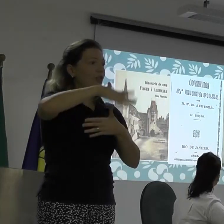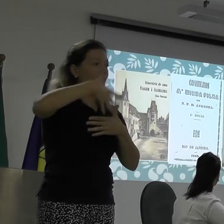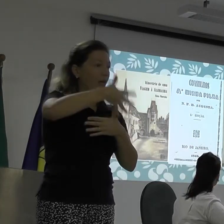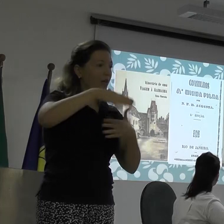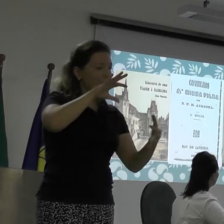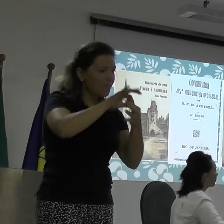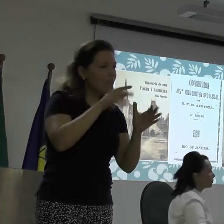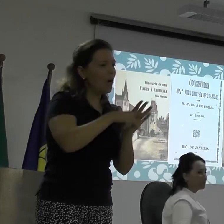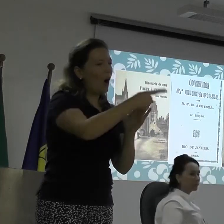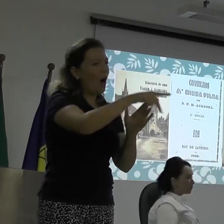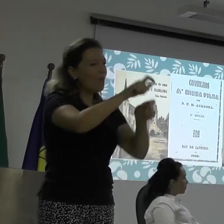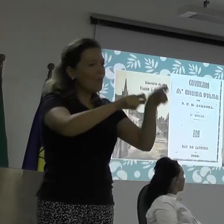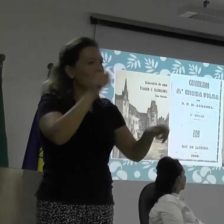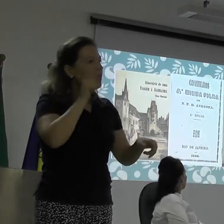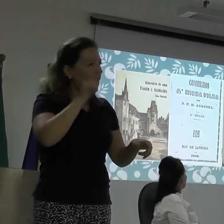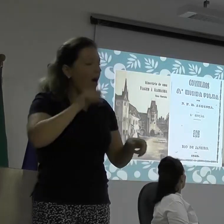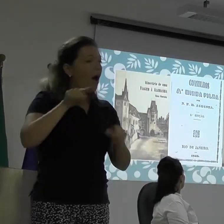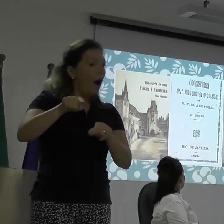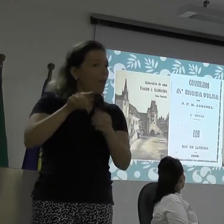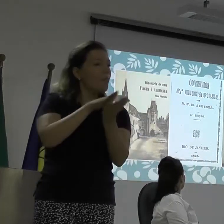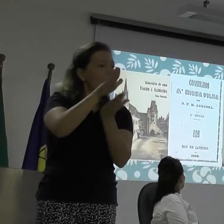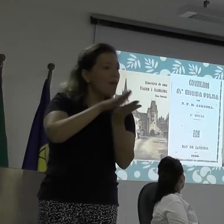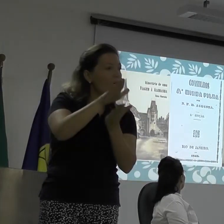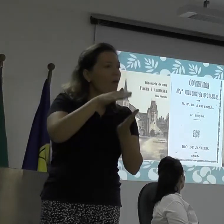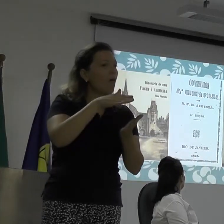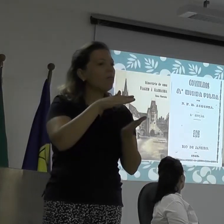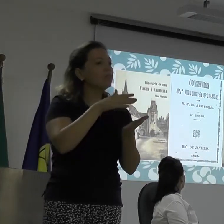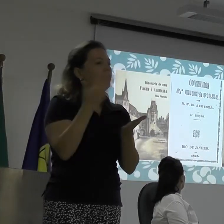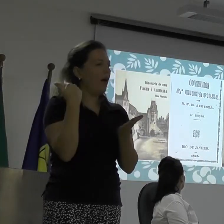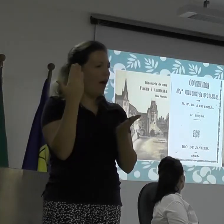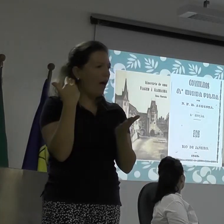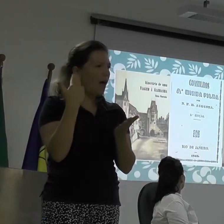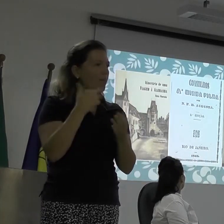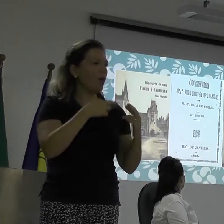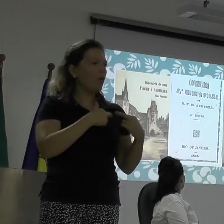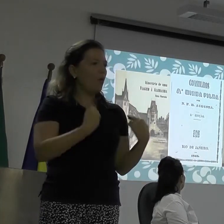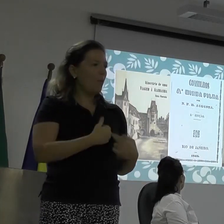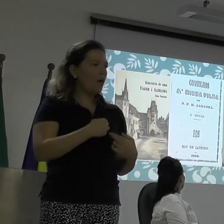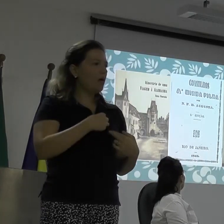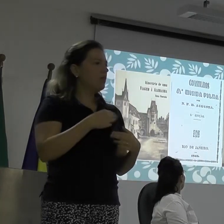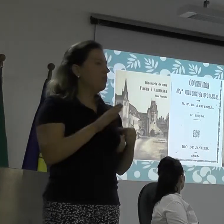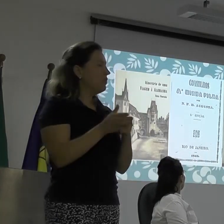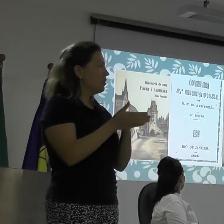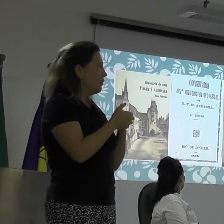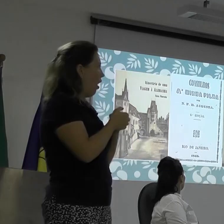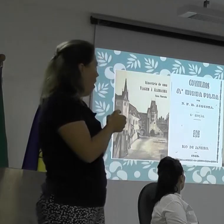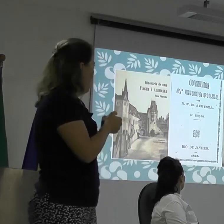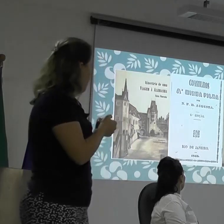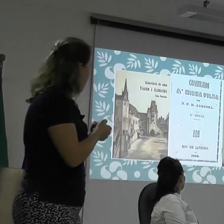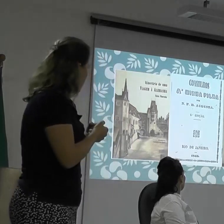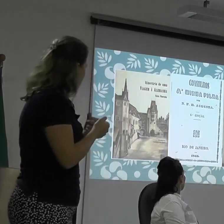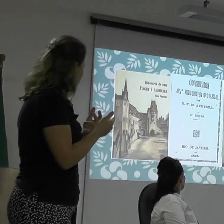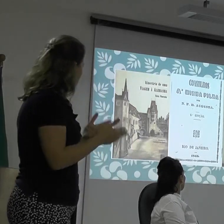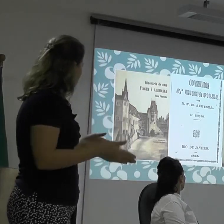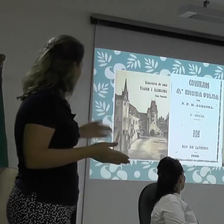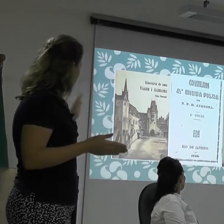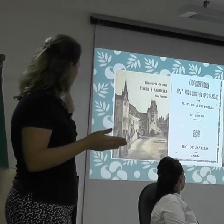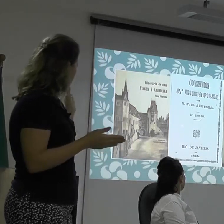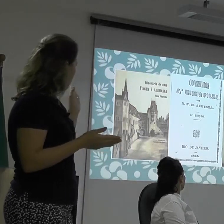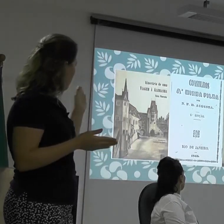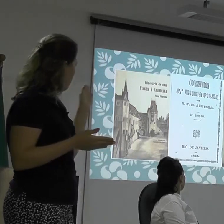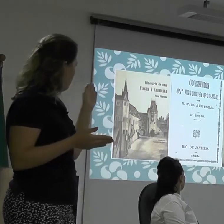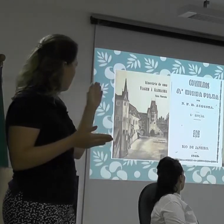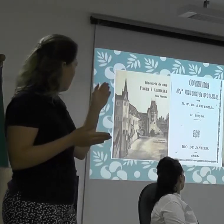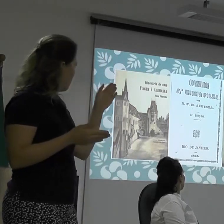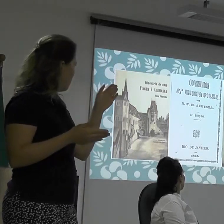mulheres, publicou em folhetim o romance histórico Mistérios da Plata, entre 24 de janeiro